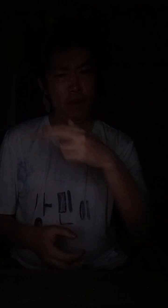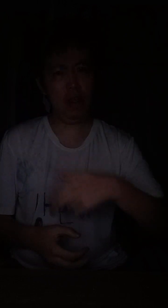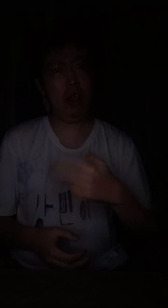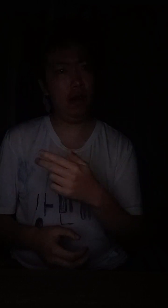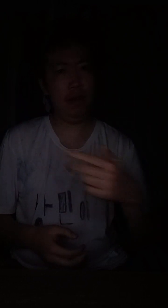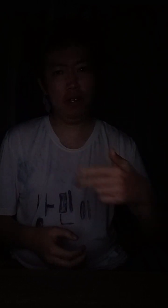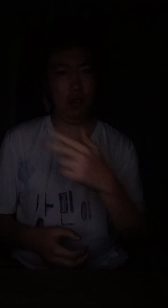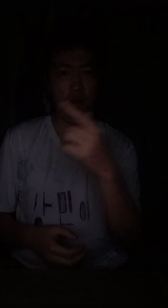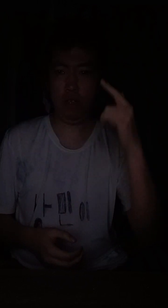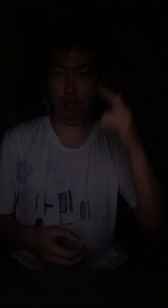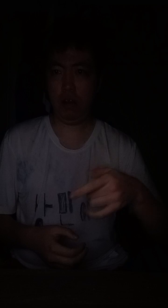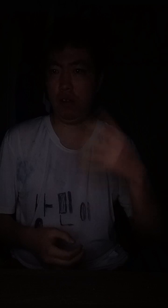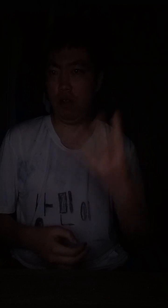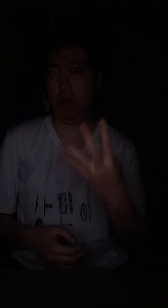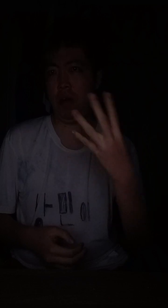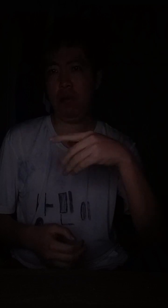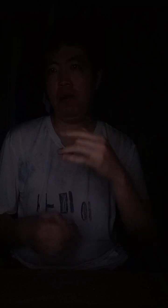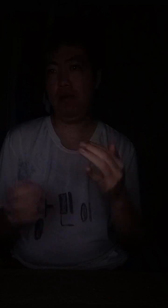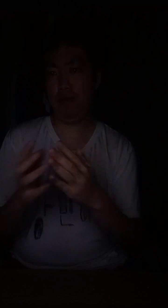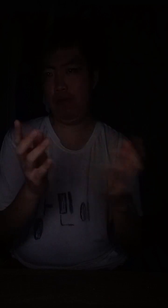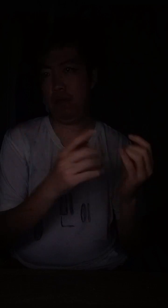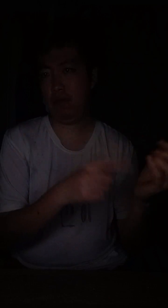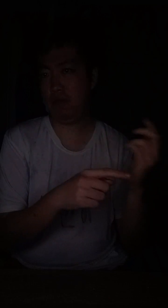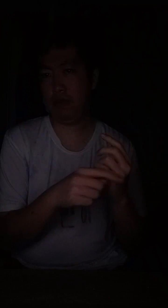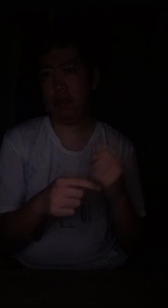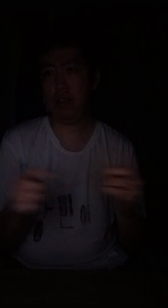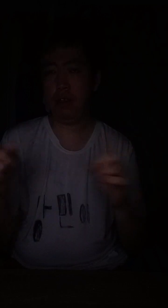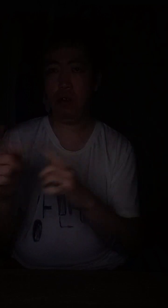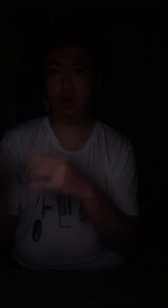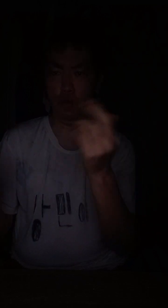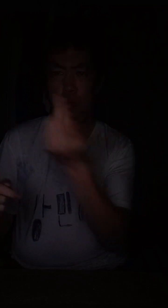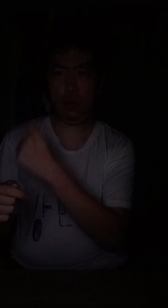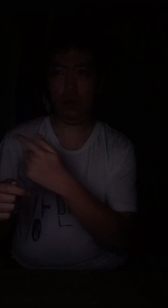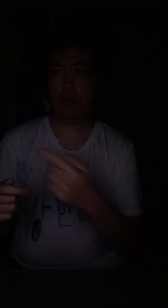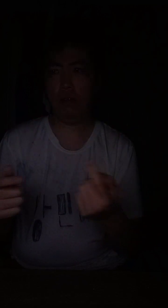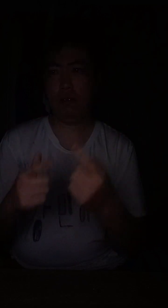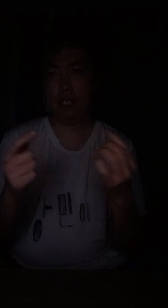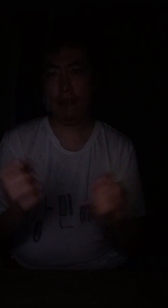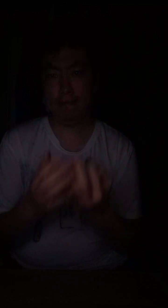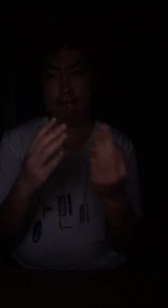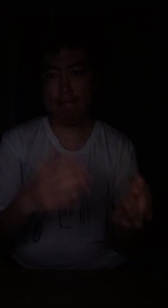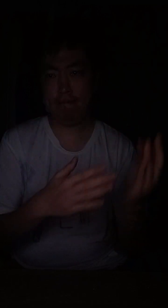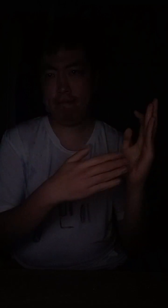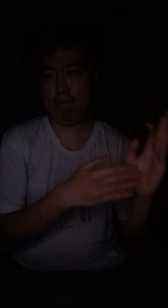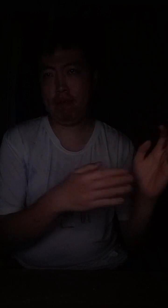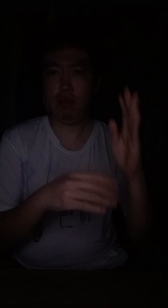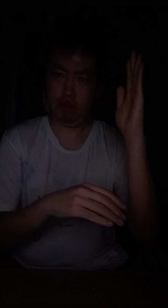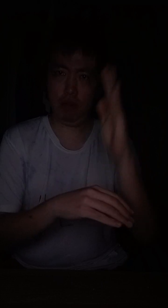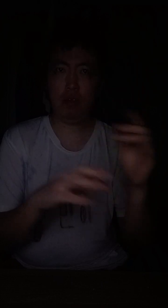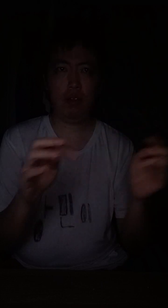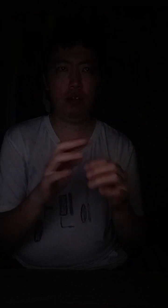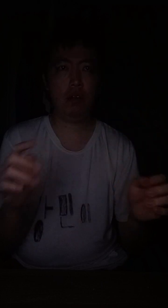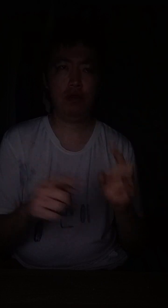야권 성향 이사 4명은 표결에 참여하지 않고 퇴장했고 임명 제청 결의의 효력을 멈춰달라며 법원에